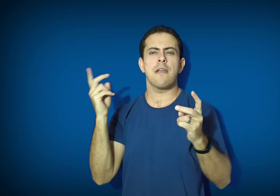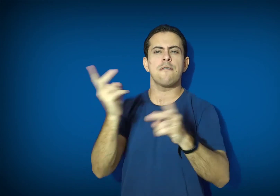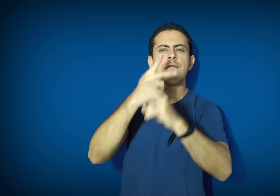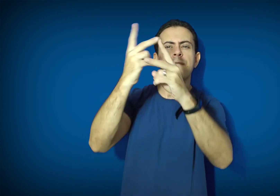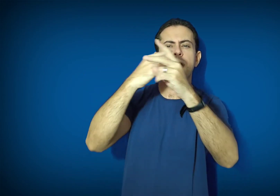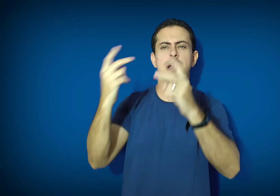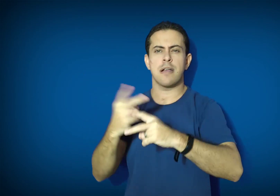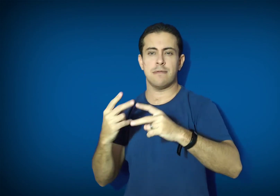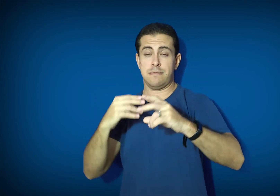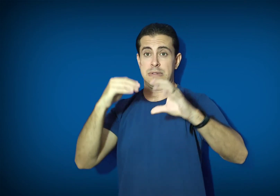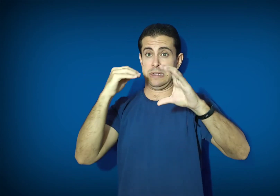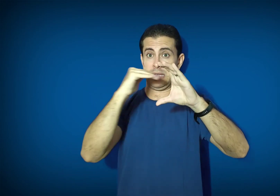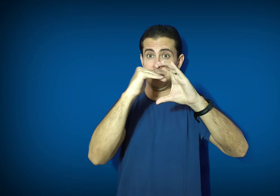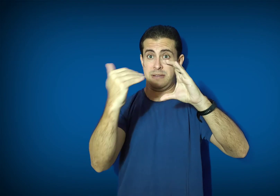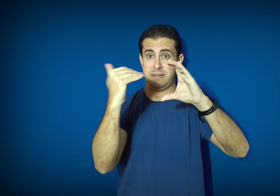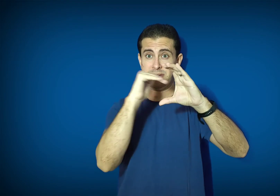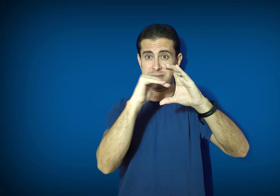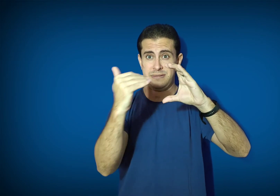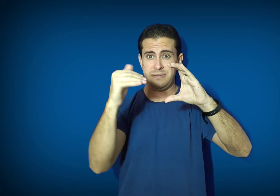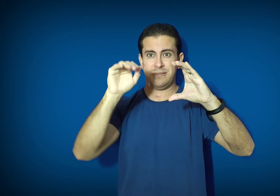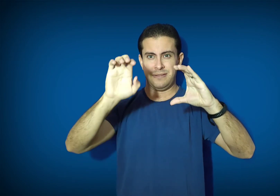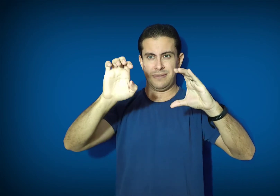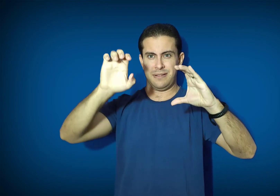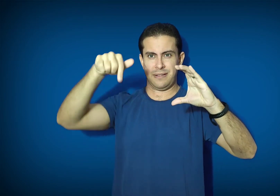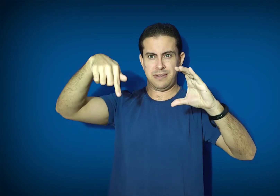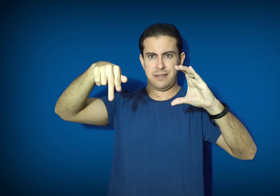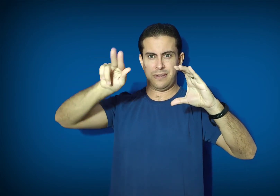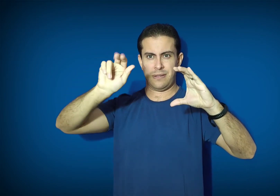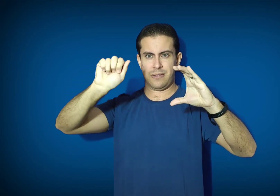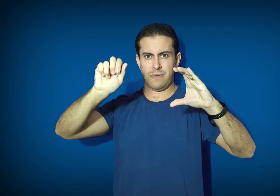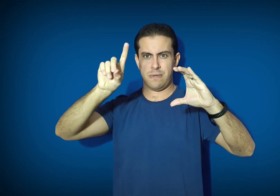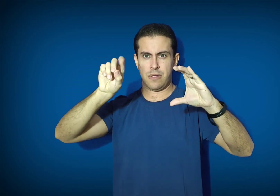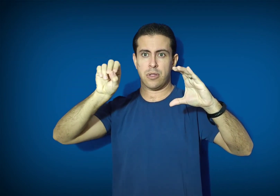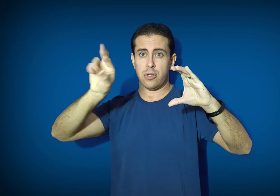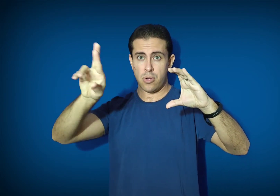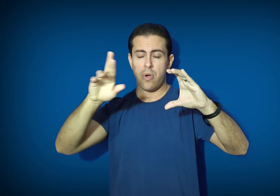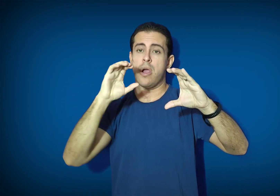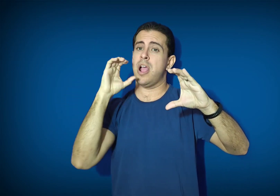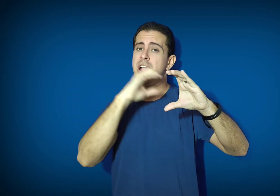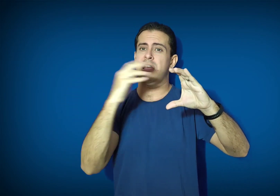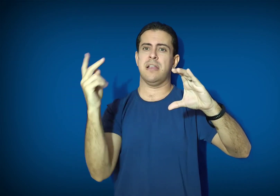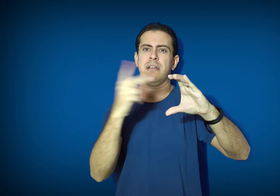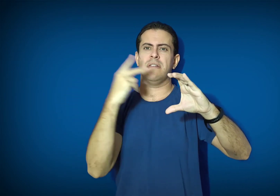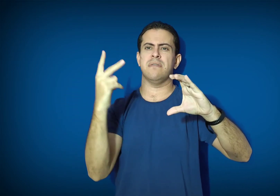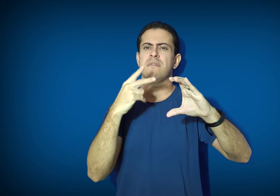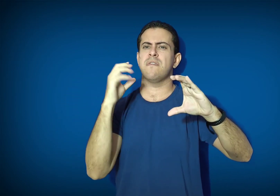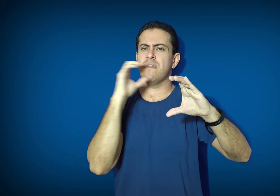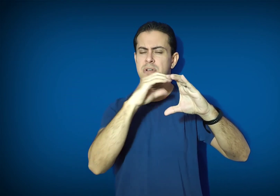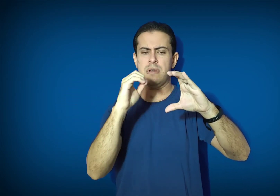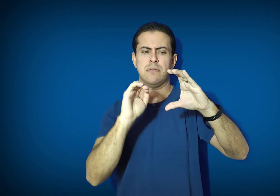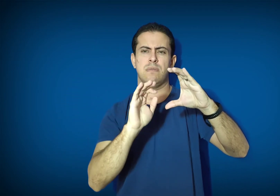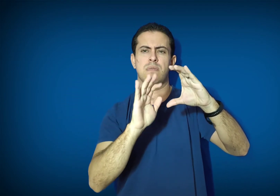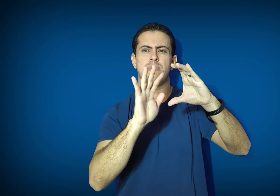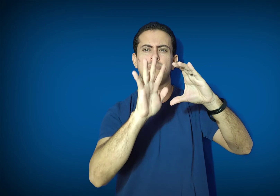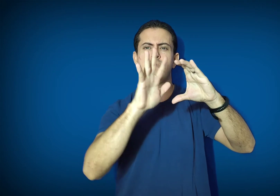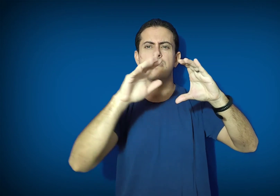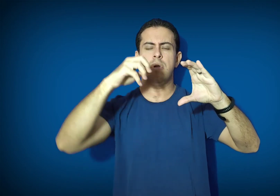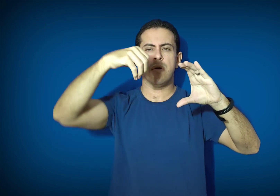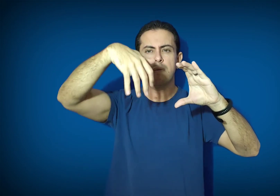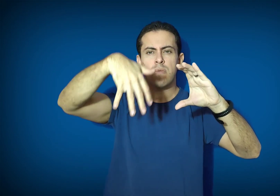os ventos que ocorrem aqui, por exemplo, do Equador, tem um vento quente que ele vai